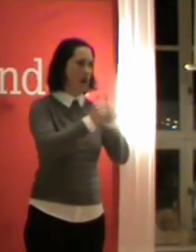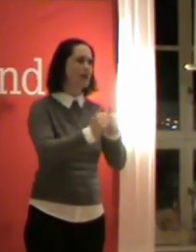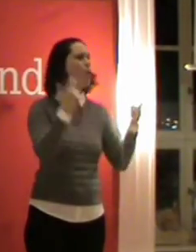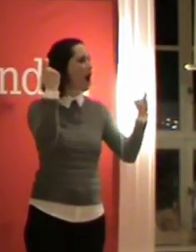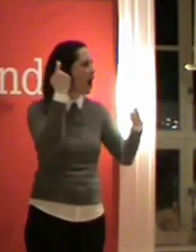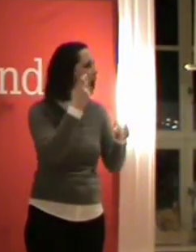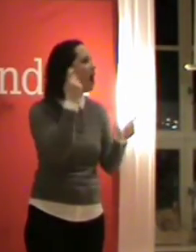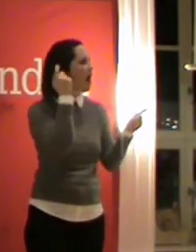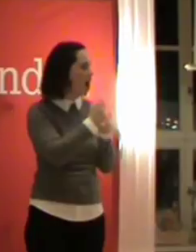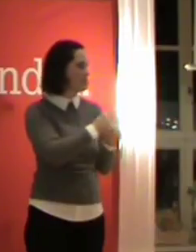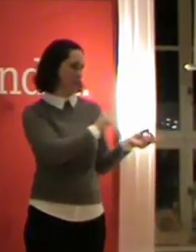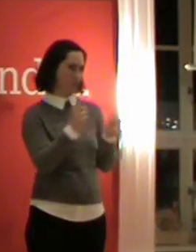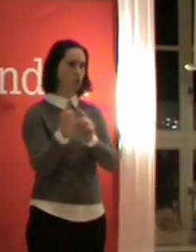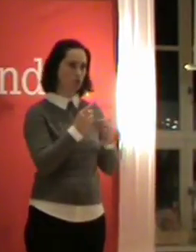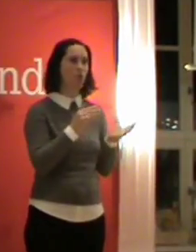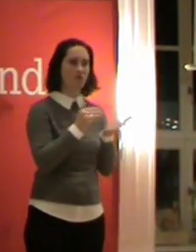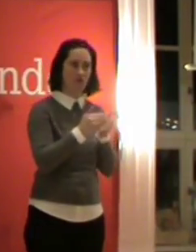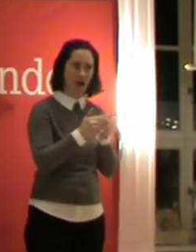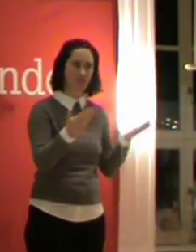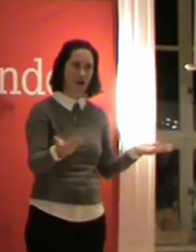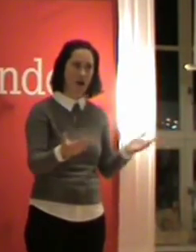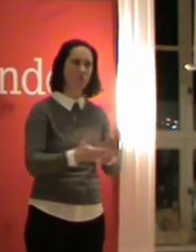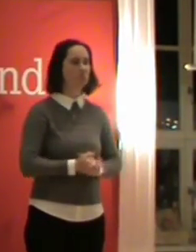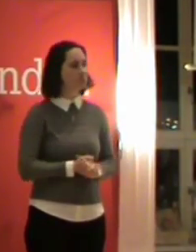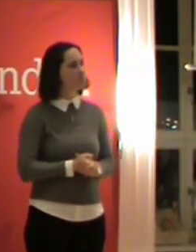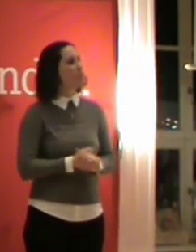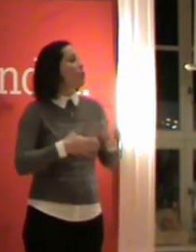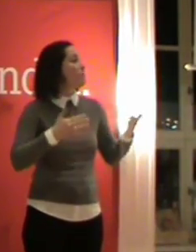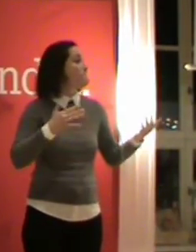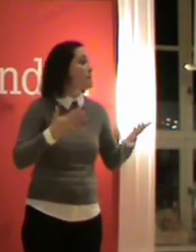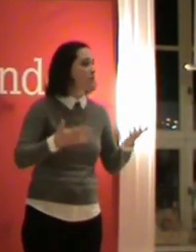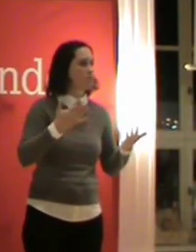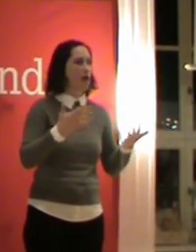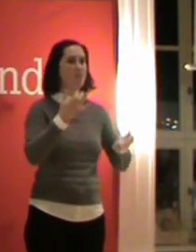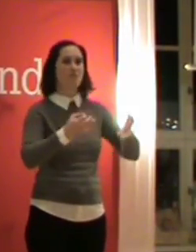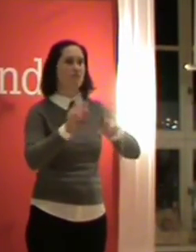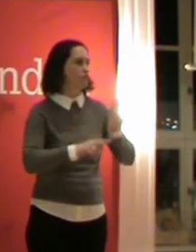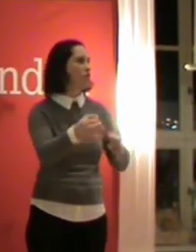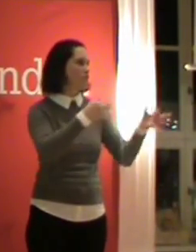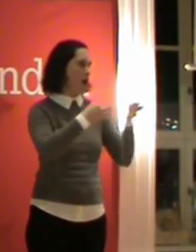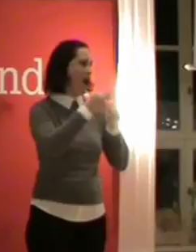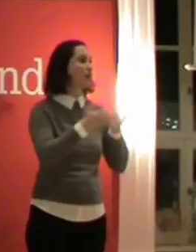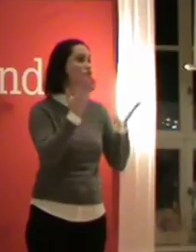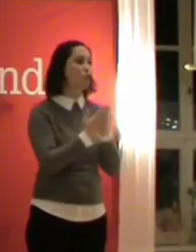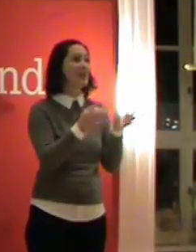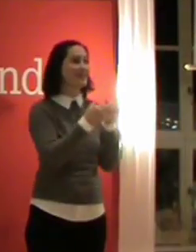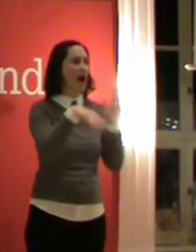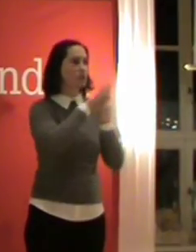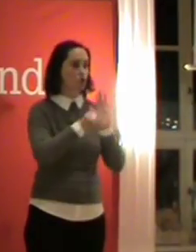auseinandersetzen. Und die eine oder andere Frage, die steht ja schon auf der Tagesordnung.